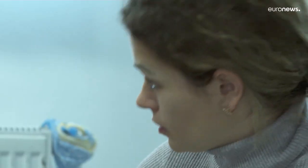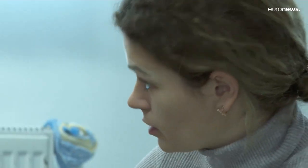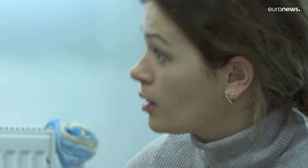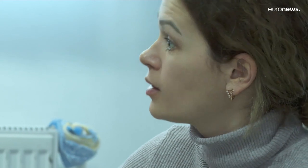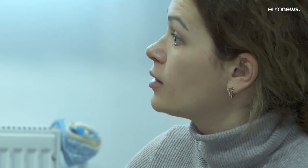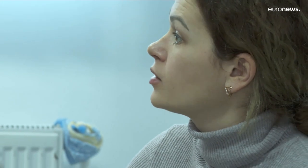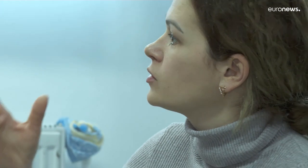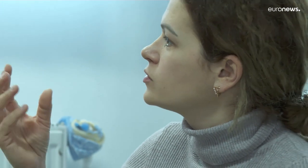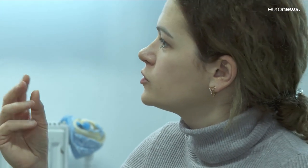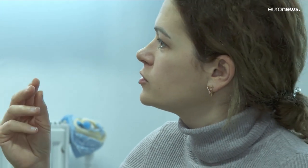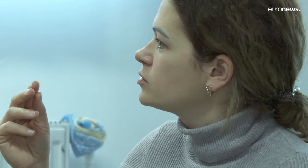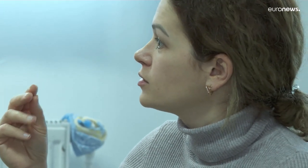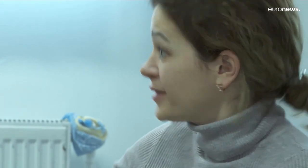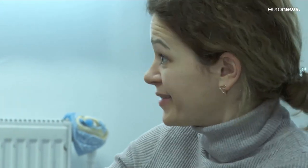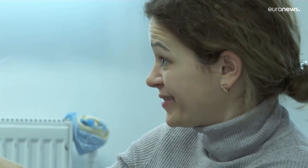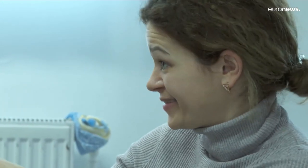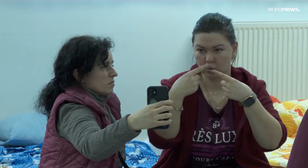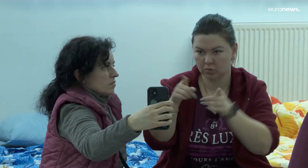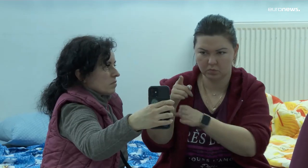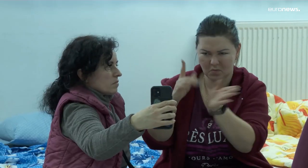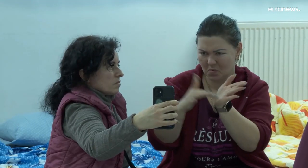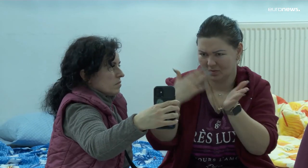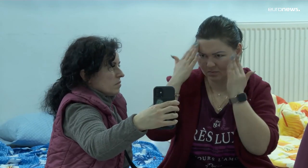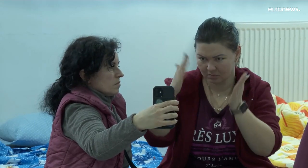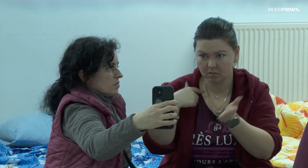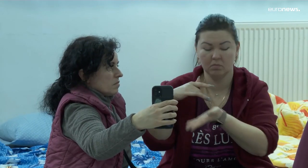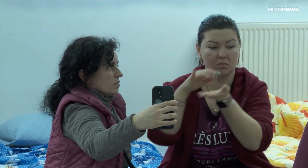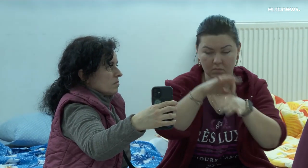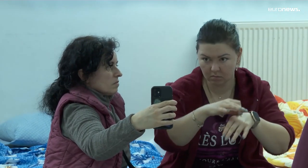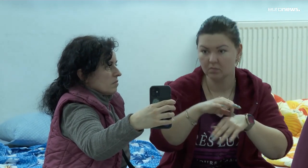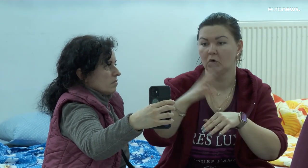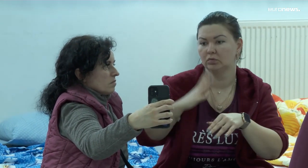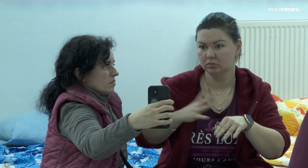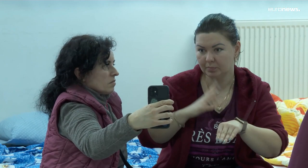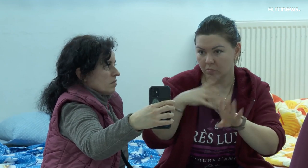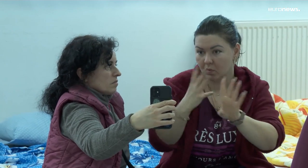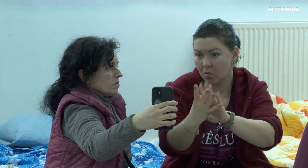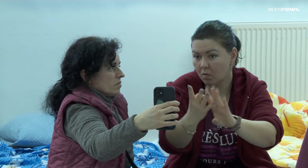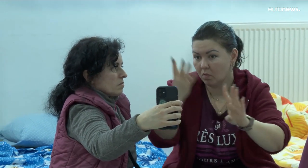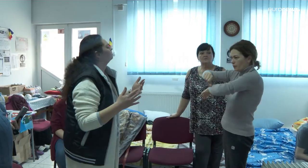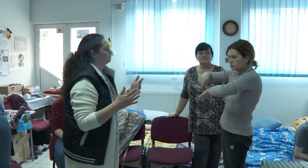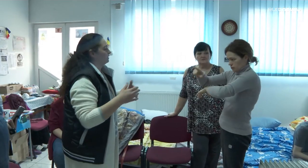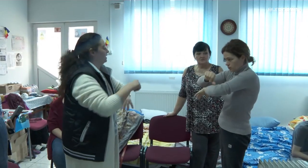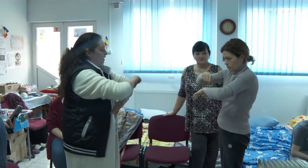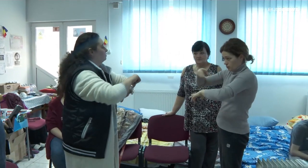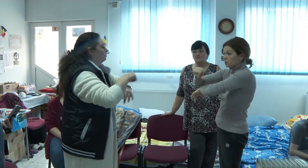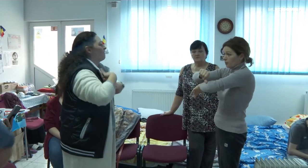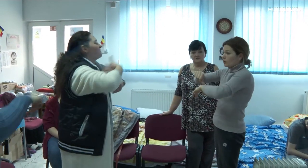Así comienzan casi todas las historias entre refugiados sordos y voluntarios rumanos. El lenguaje de señas puede parecer universal,